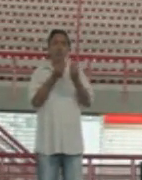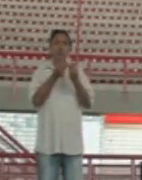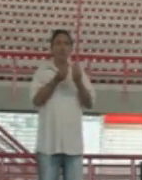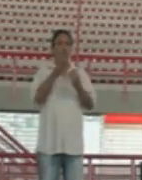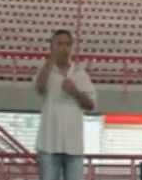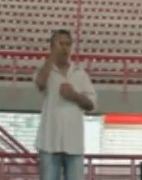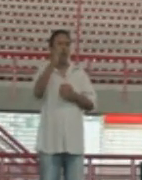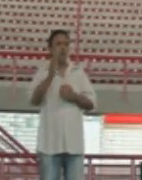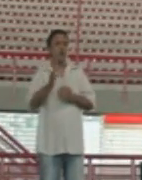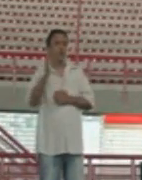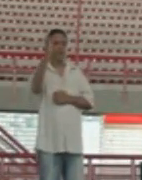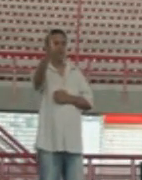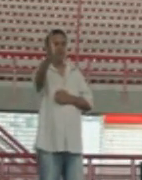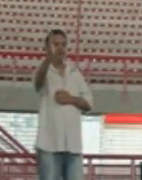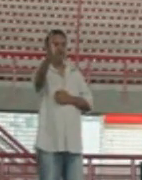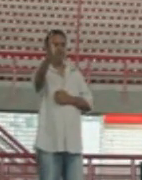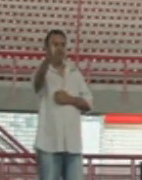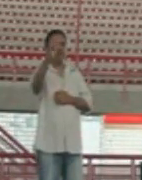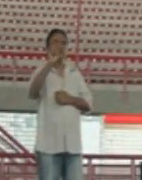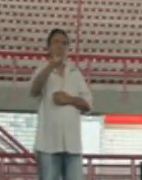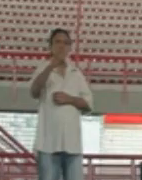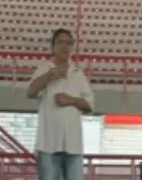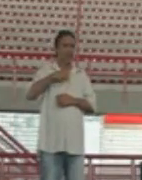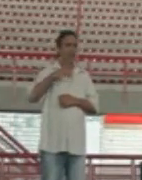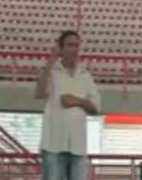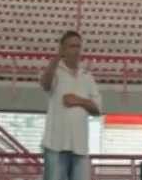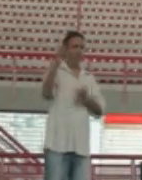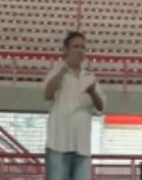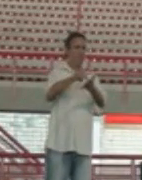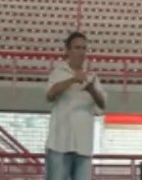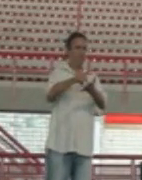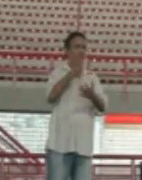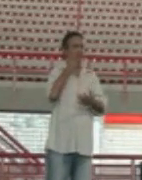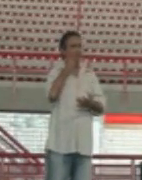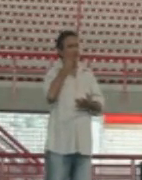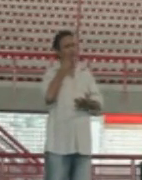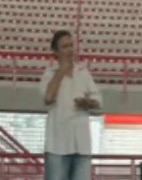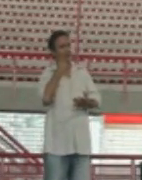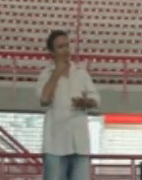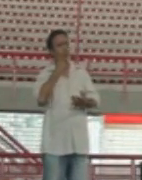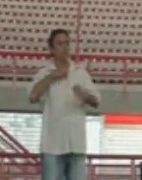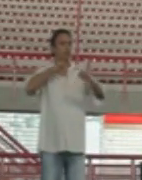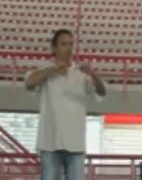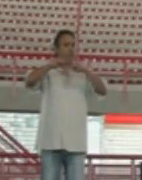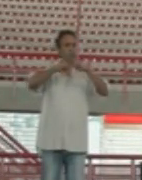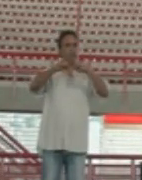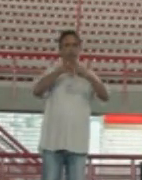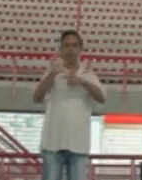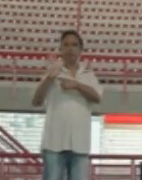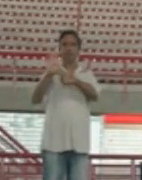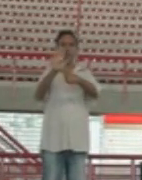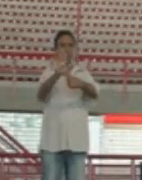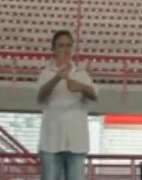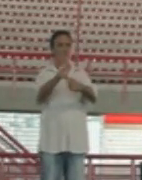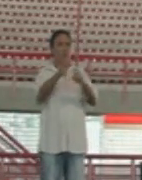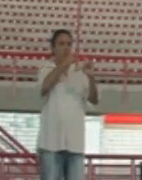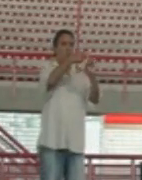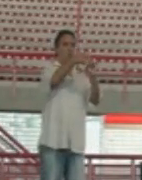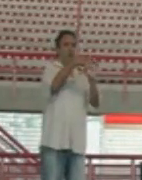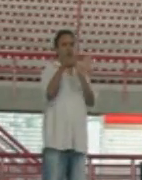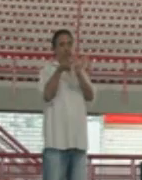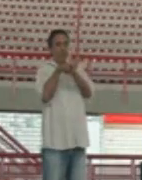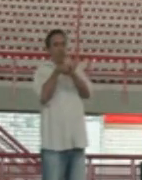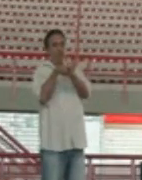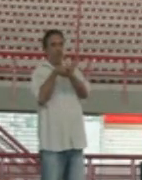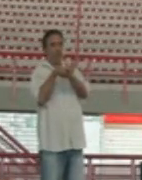desse país. Esse país tem futuro? Vamos ver, vamos debater, vamos mostrar os prós e contras